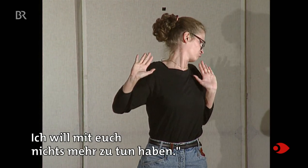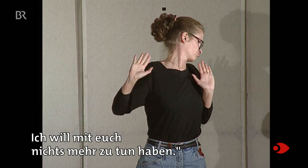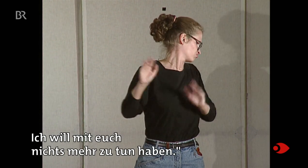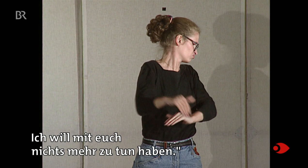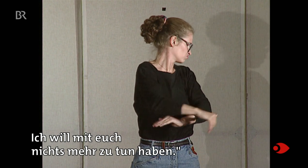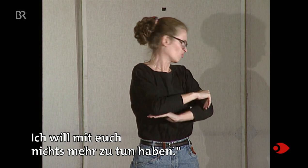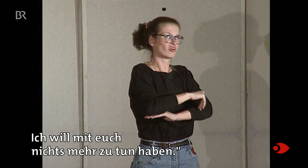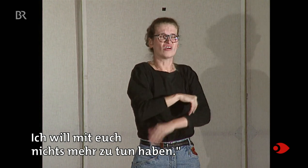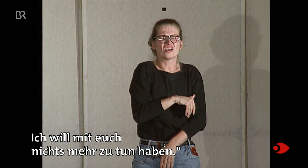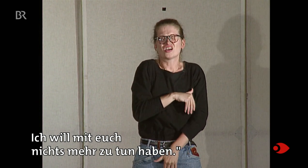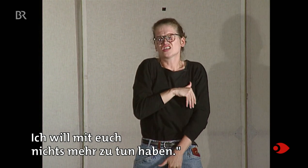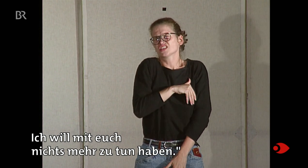ich will mit euch nichts mehr zu tun haben.